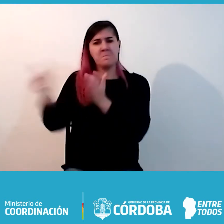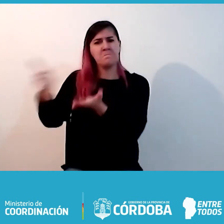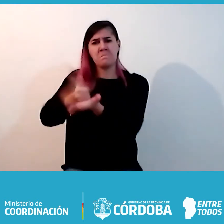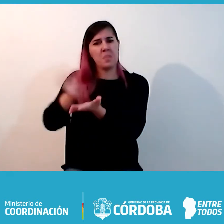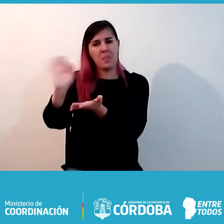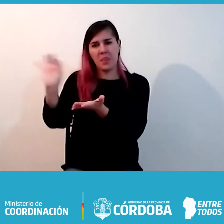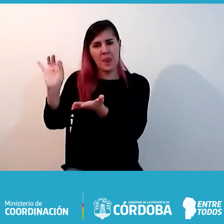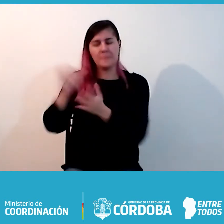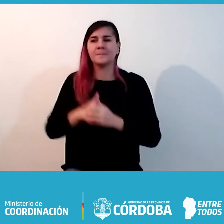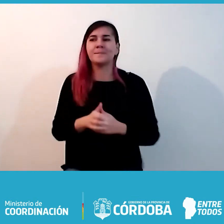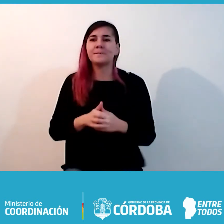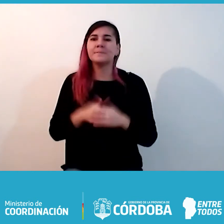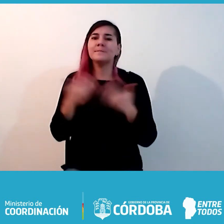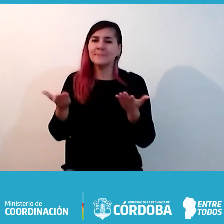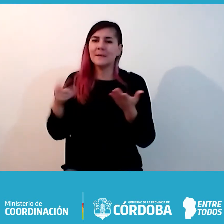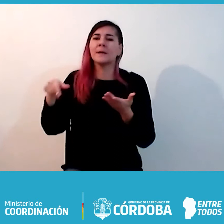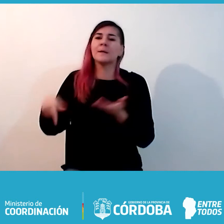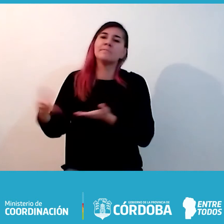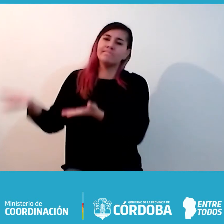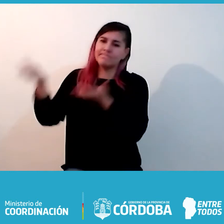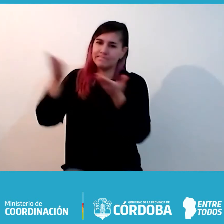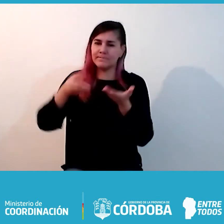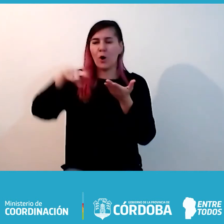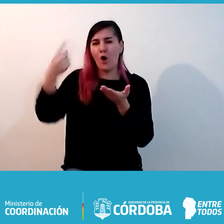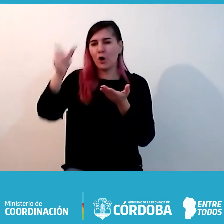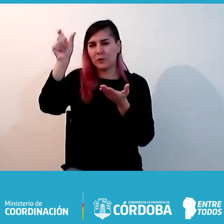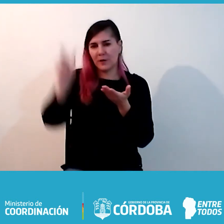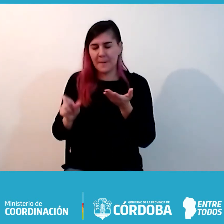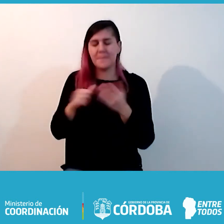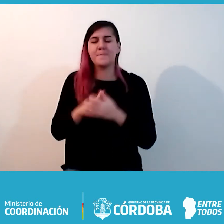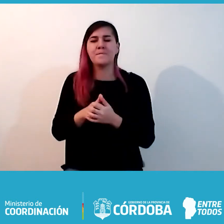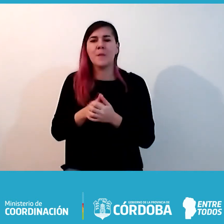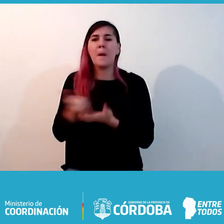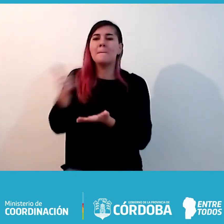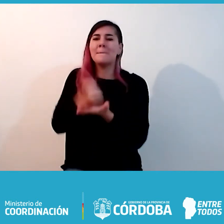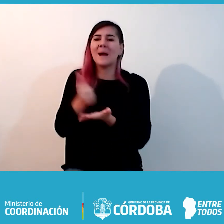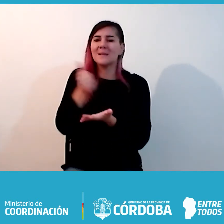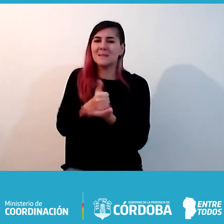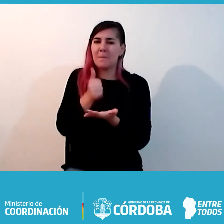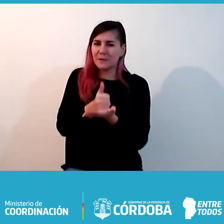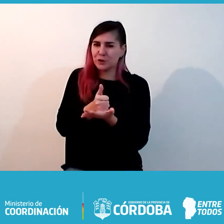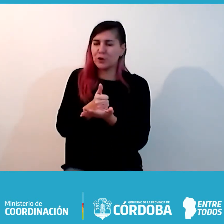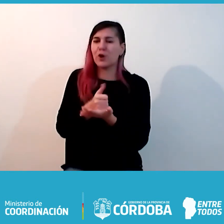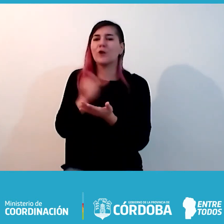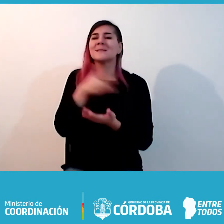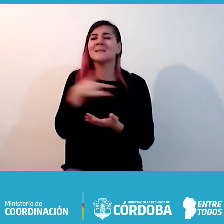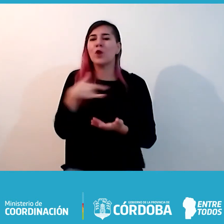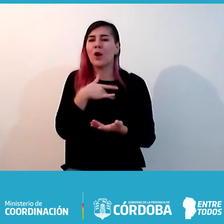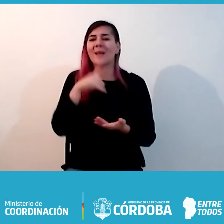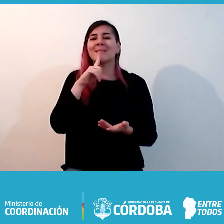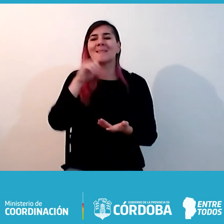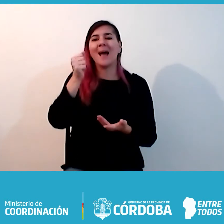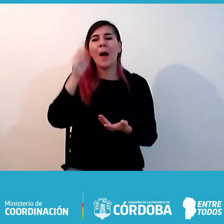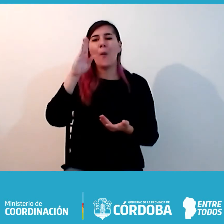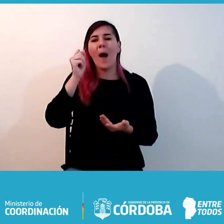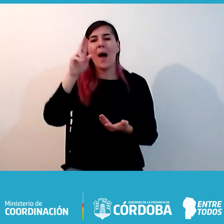sala, por lo que se le pasa a dar la palabra a la siguiente oradora. Continuando con la participación habida, se le invita a participar a la señora Tavares Rita